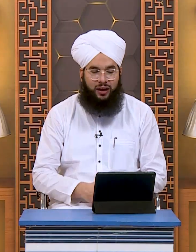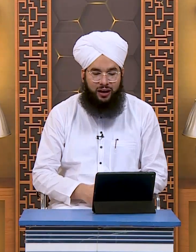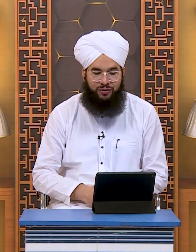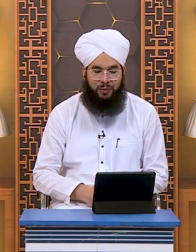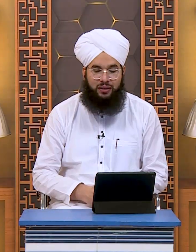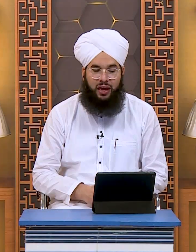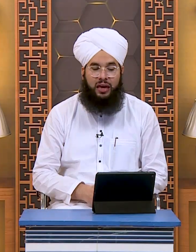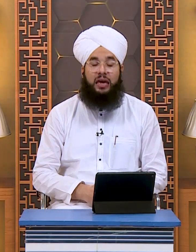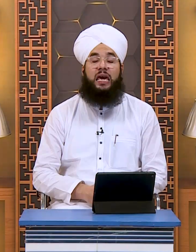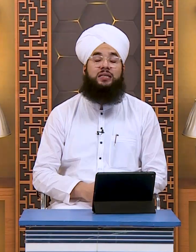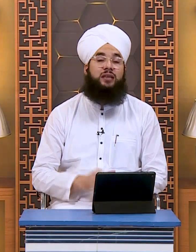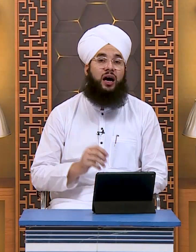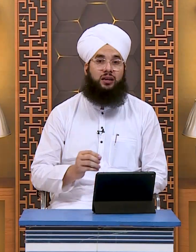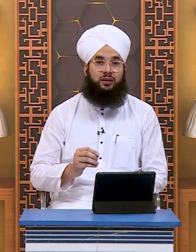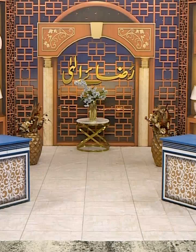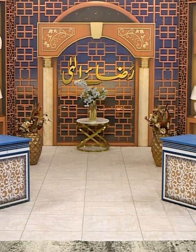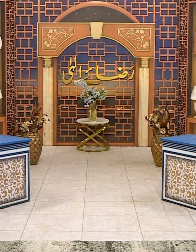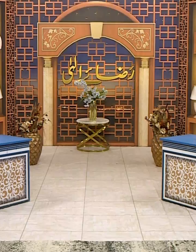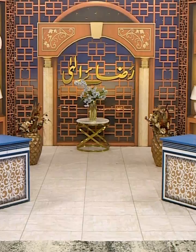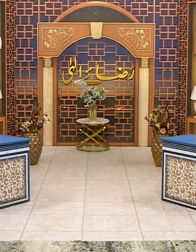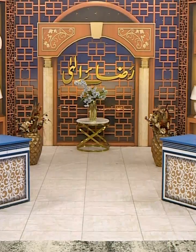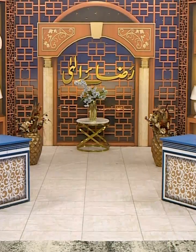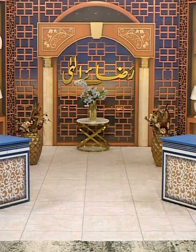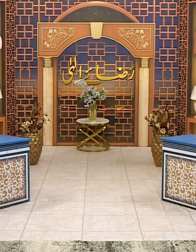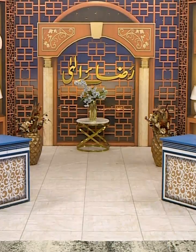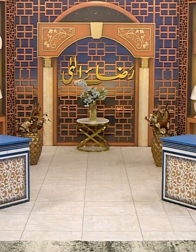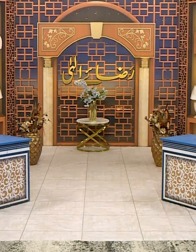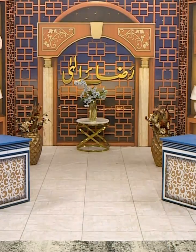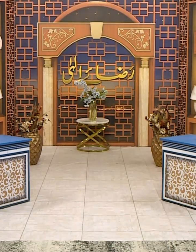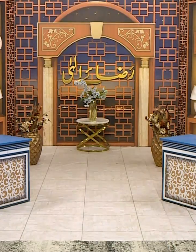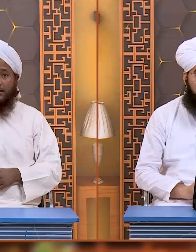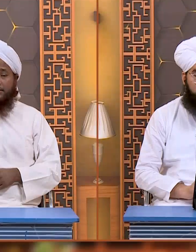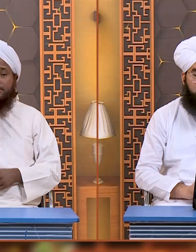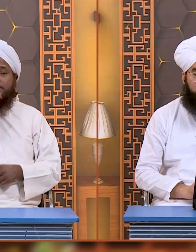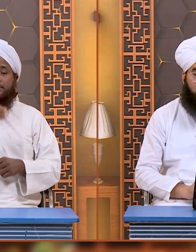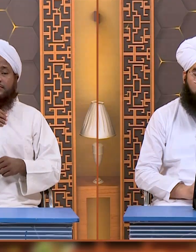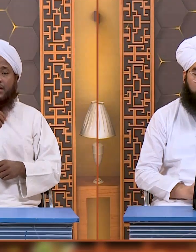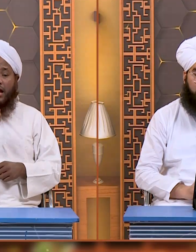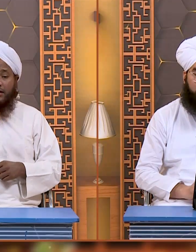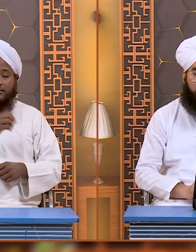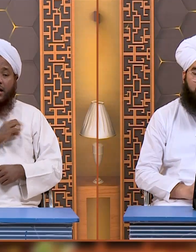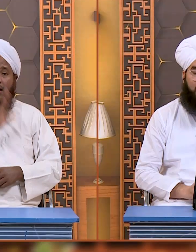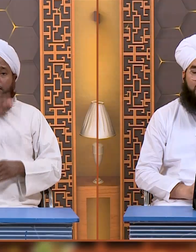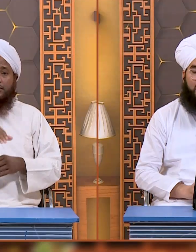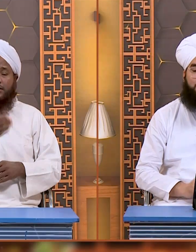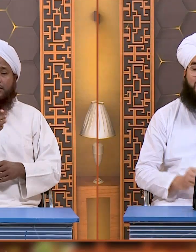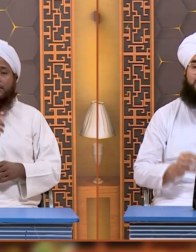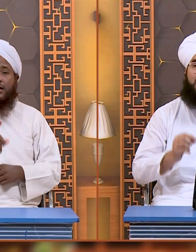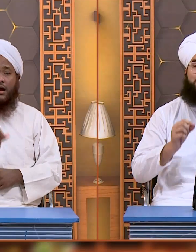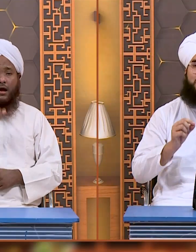علیہ فرماتے ہیں احسان، نیکی جو ہے، بلائی، احسان، اس کی انتہا یہ ہے کہ اللہ پاک اپنے